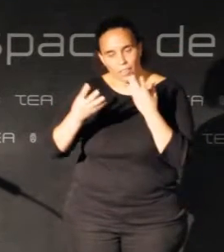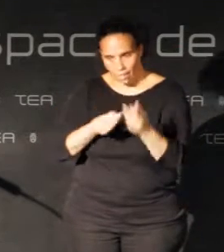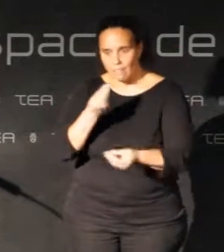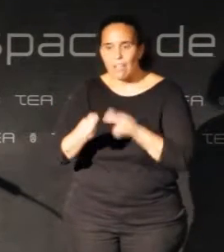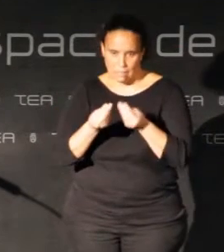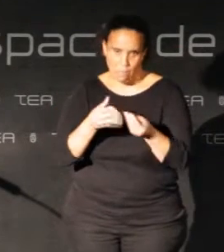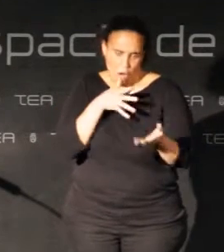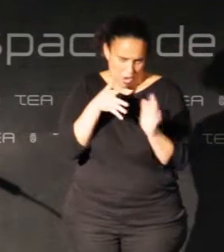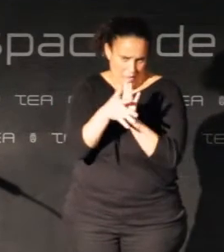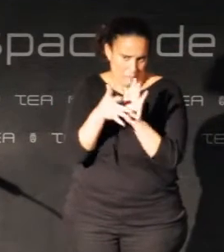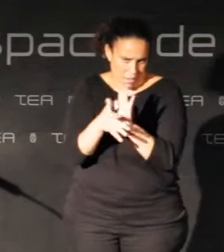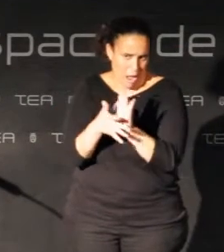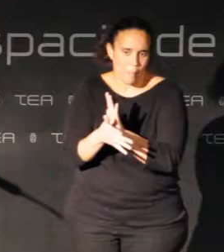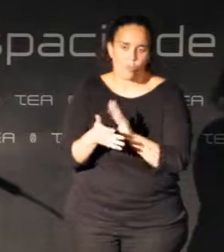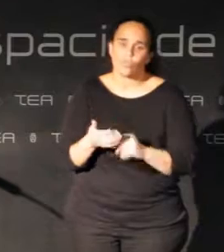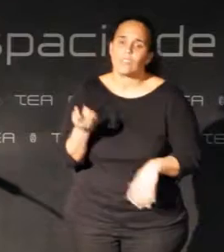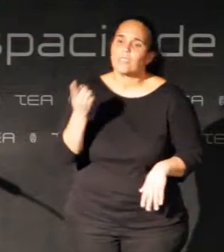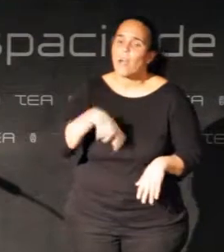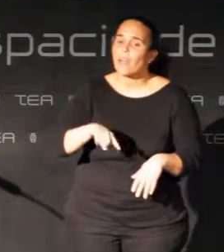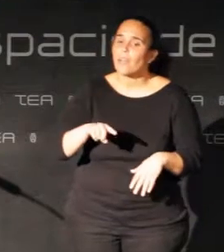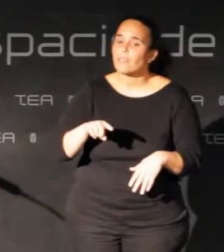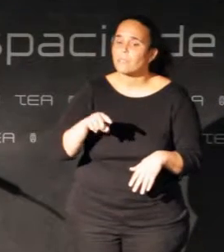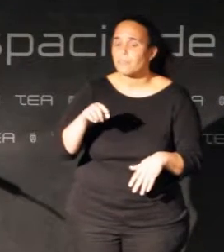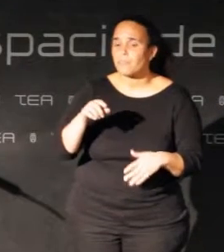detallaré. También la obtención de